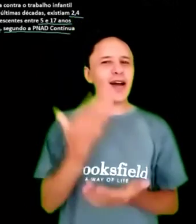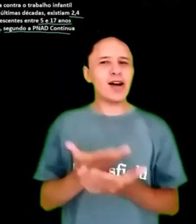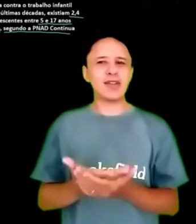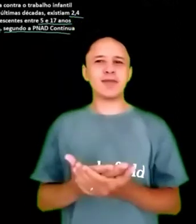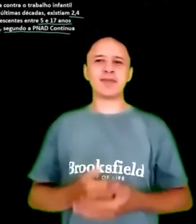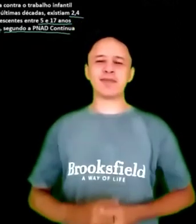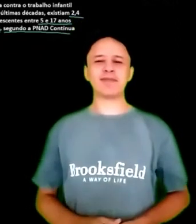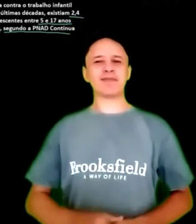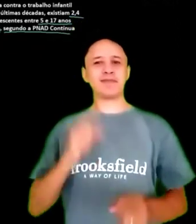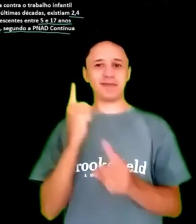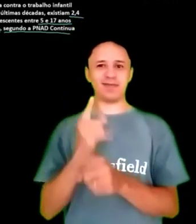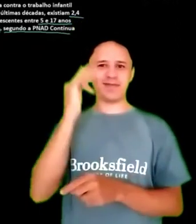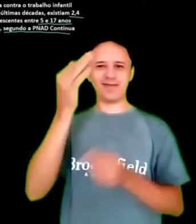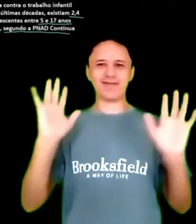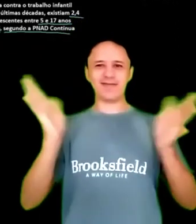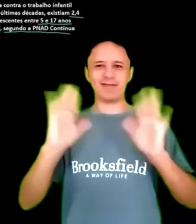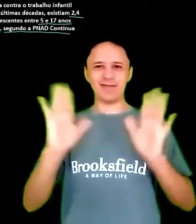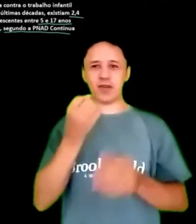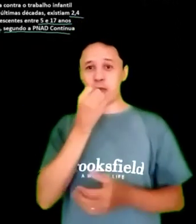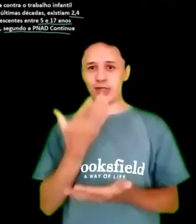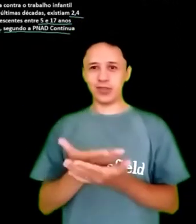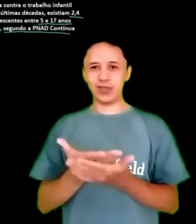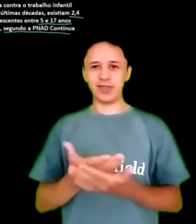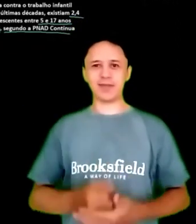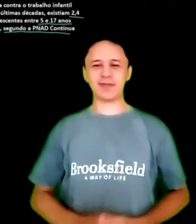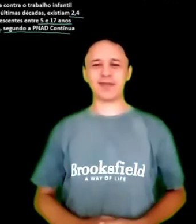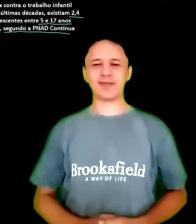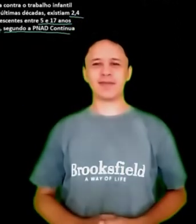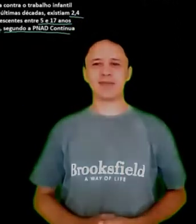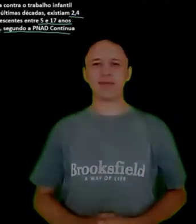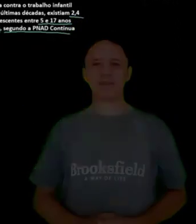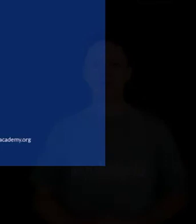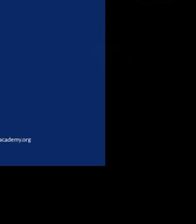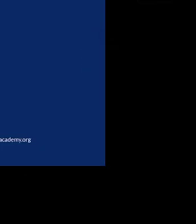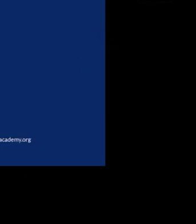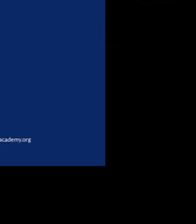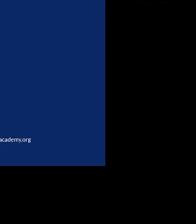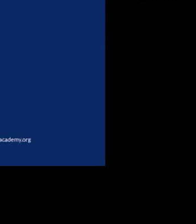aula de hoje. A gente se encontra, então, numa próxima aula. Até lá e bons estudos!